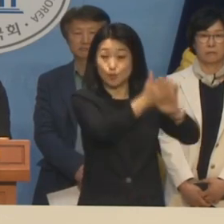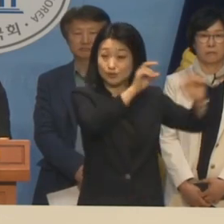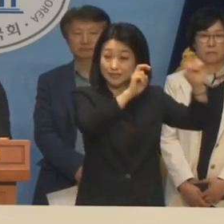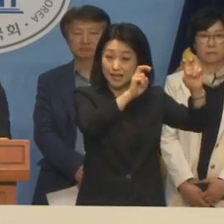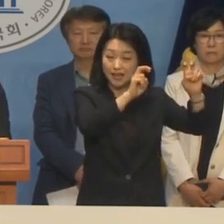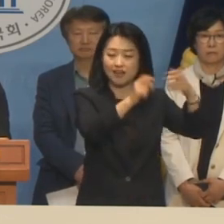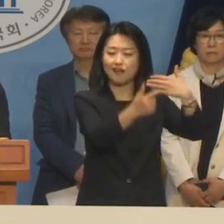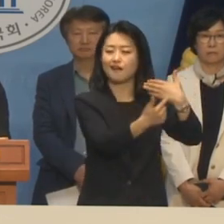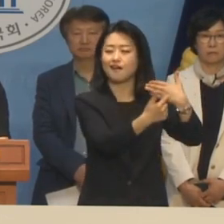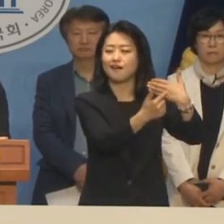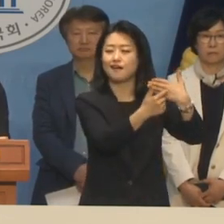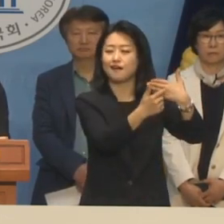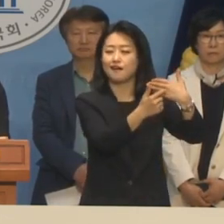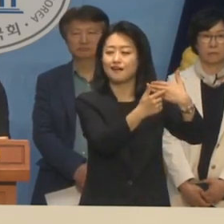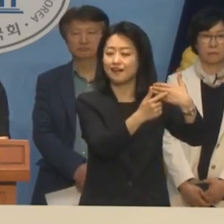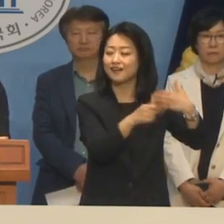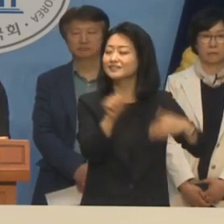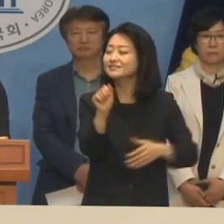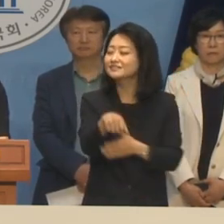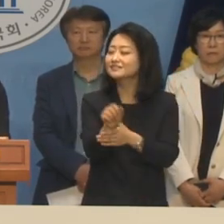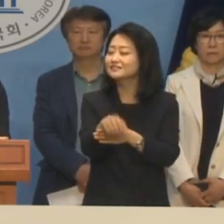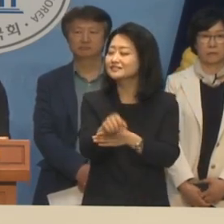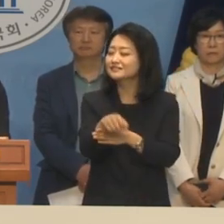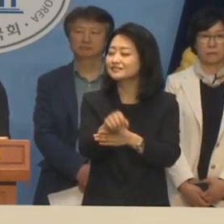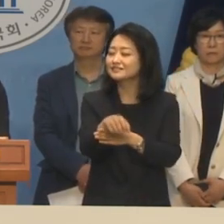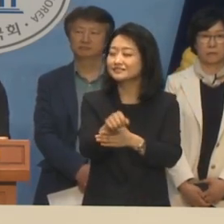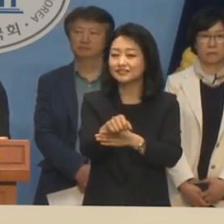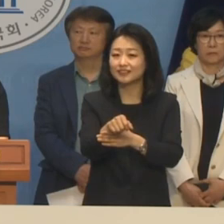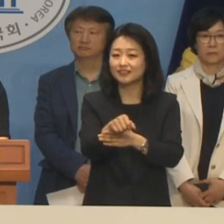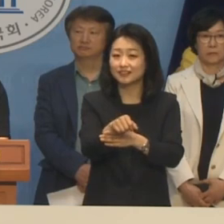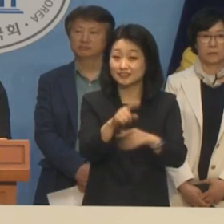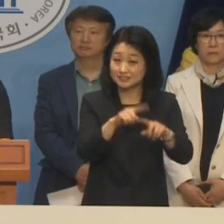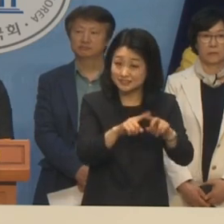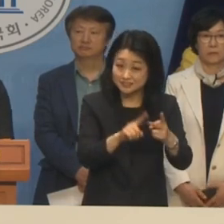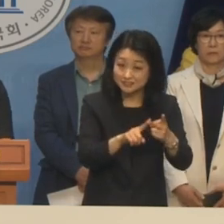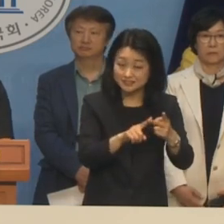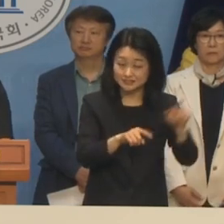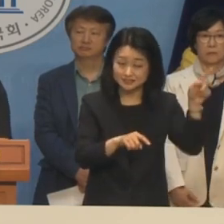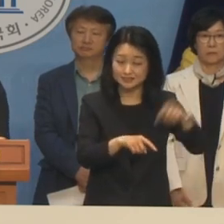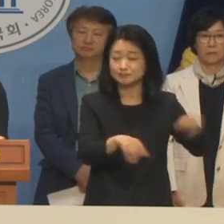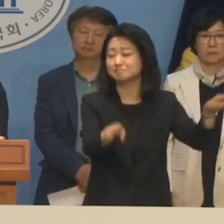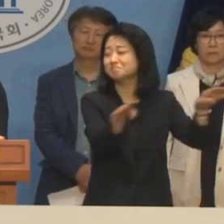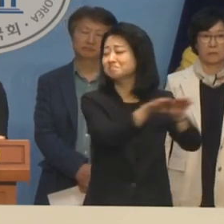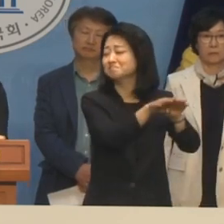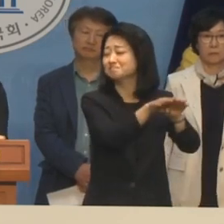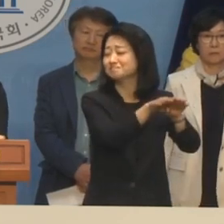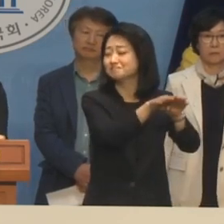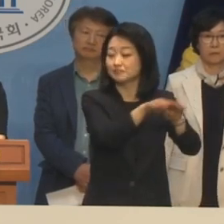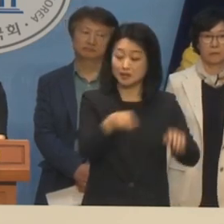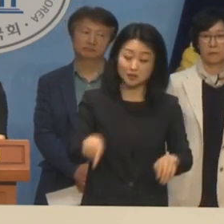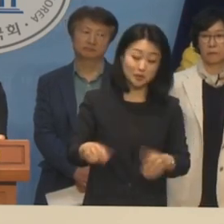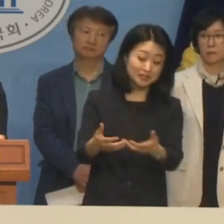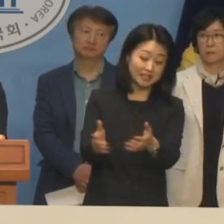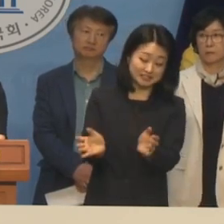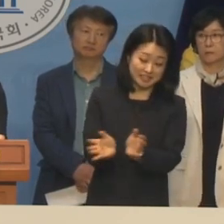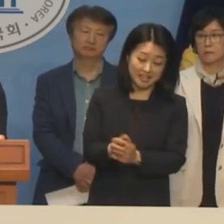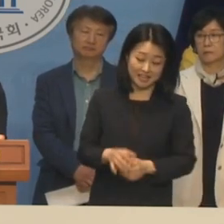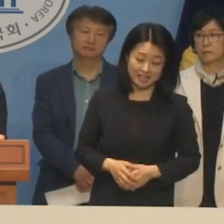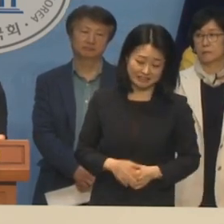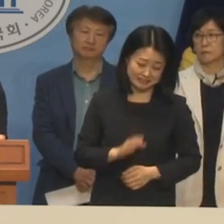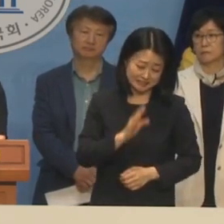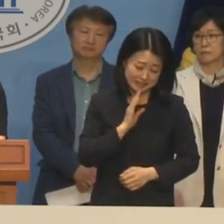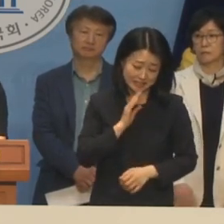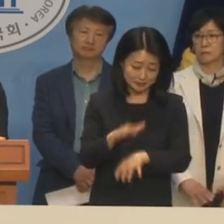가맹본사는 형식적으로 응하거나 실질적으로 아예 응하지 않고 이 너희들의 점주들 단체가 정말